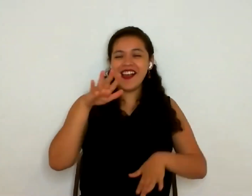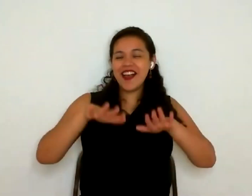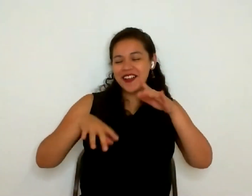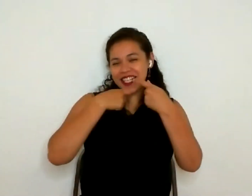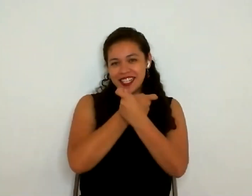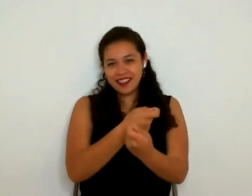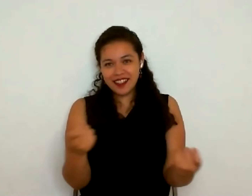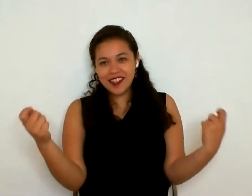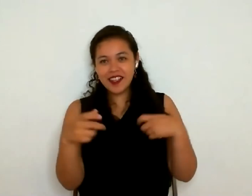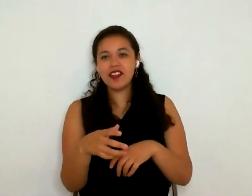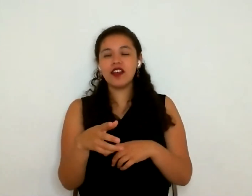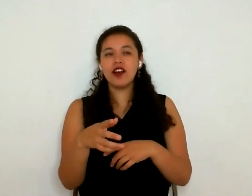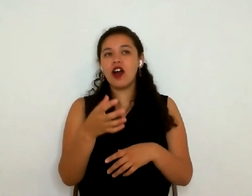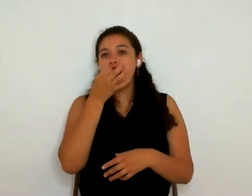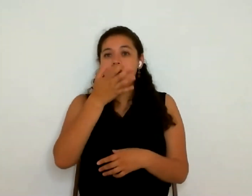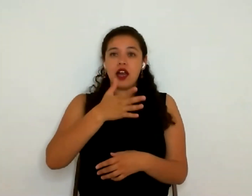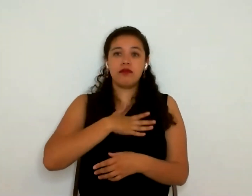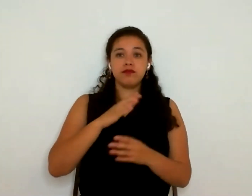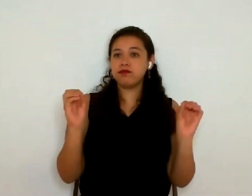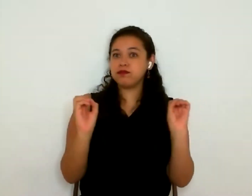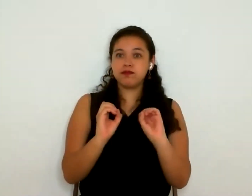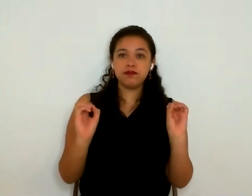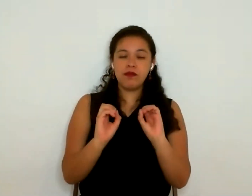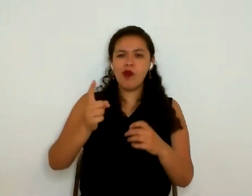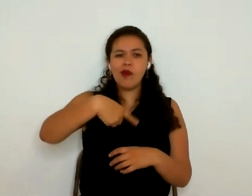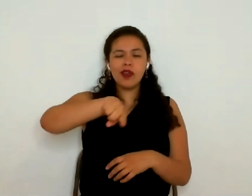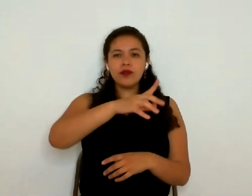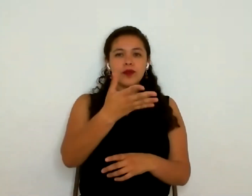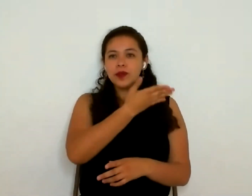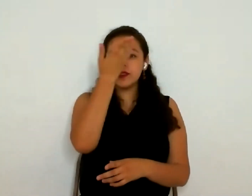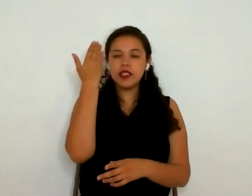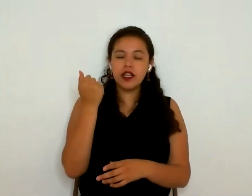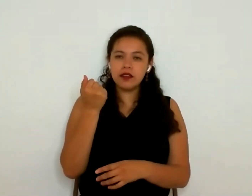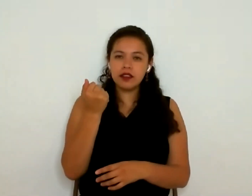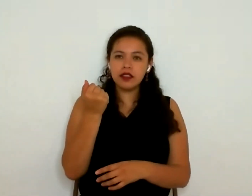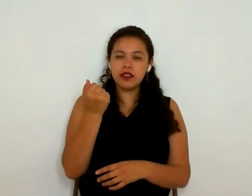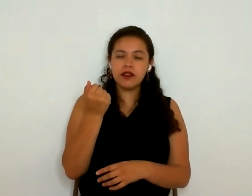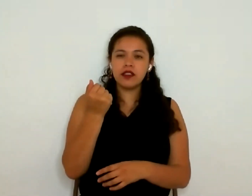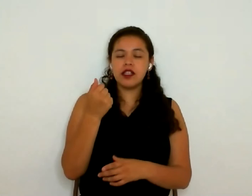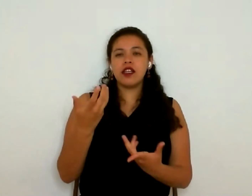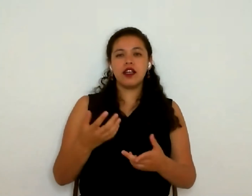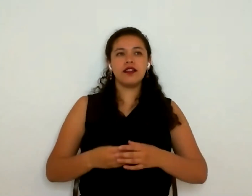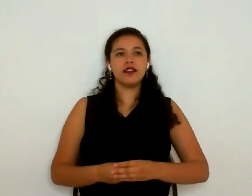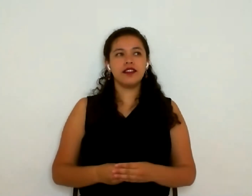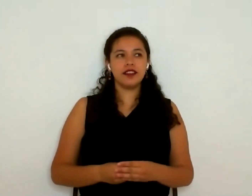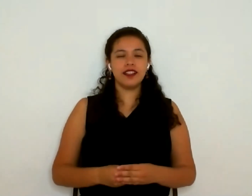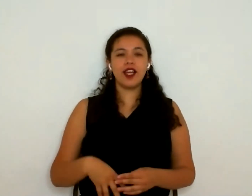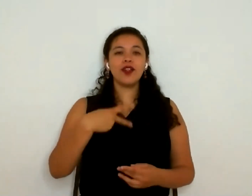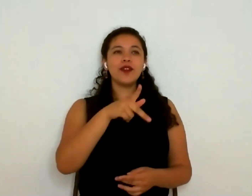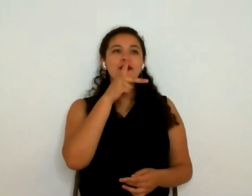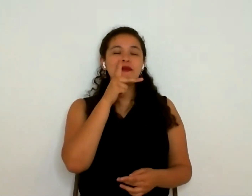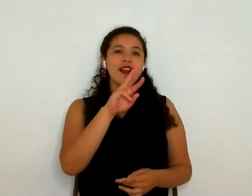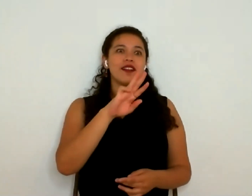nos informan o no saben cuando la situación de sus padres